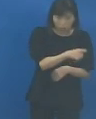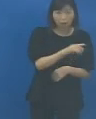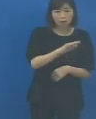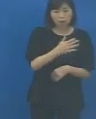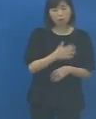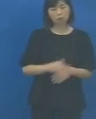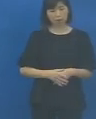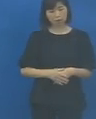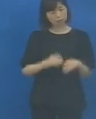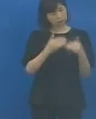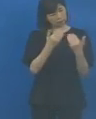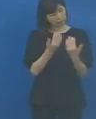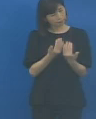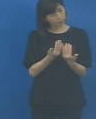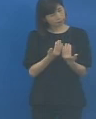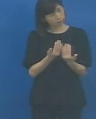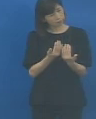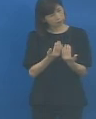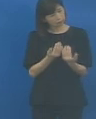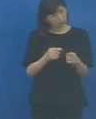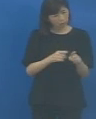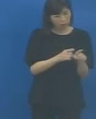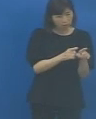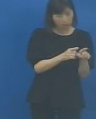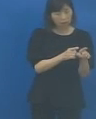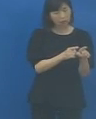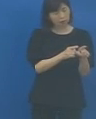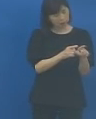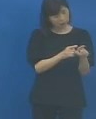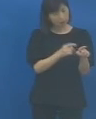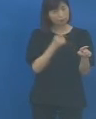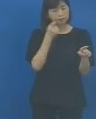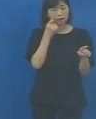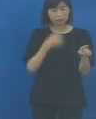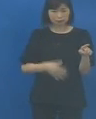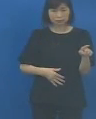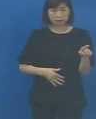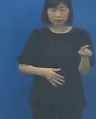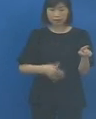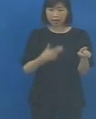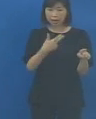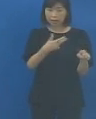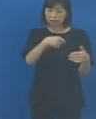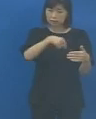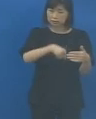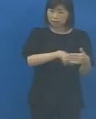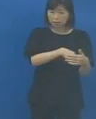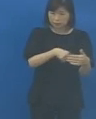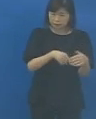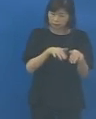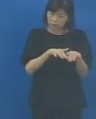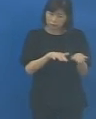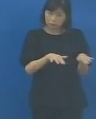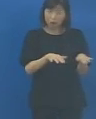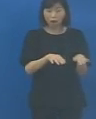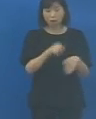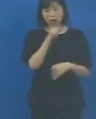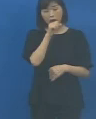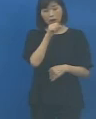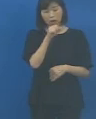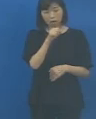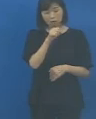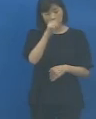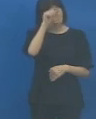市中に行ってしまってですね、風邪状の症状でありますので、分からなくなったり、無症状の